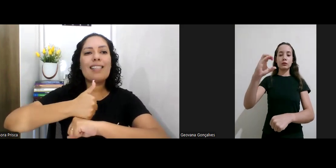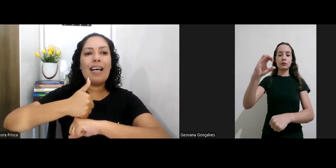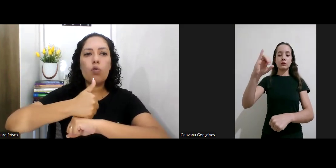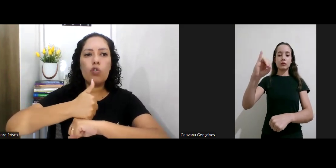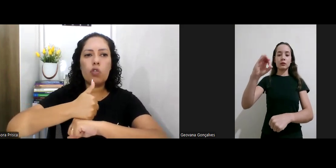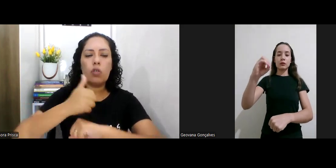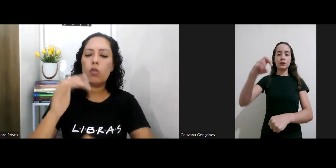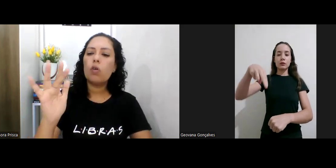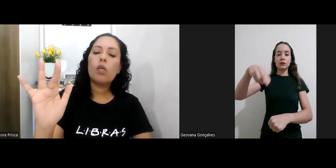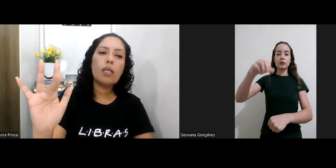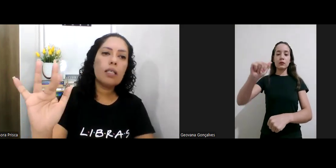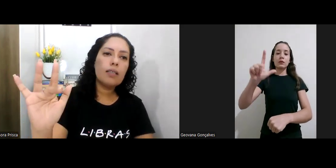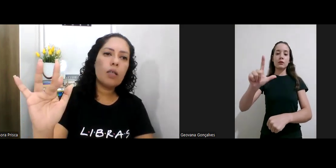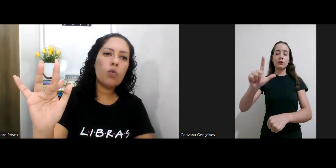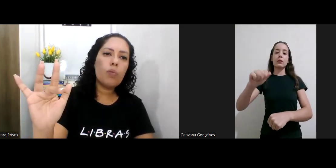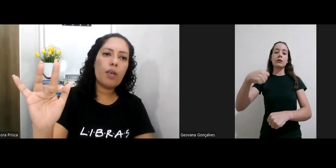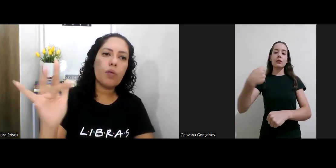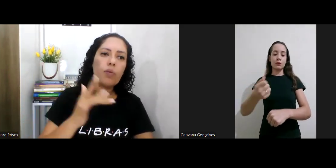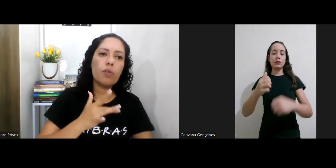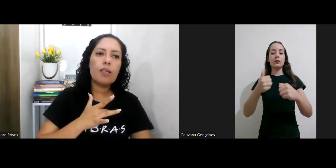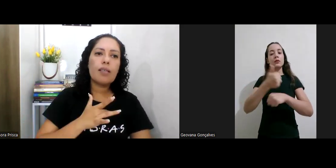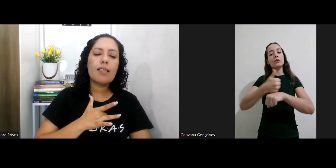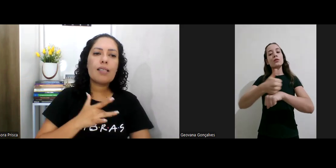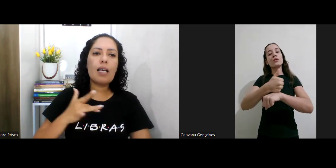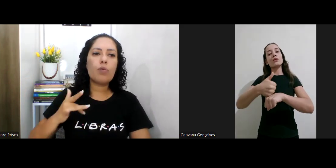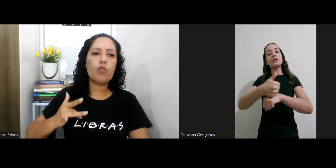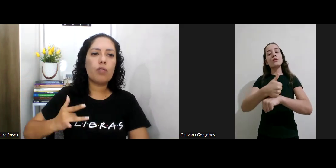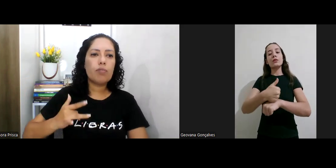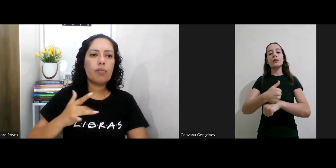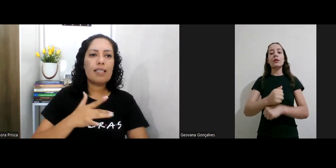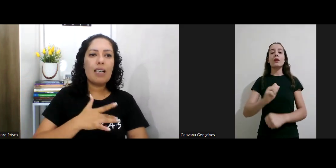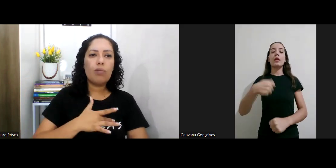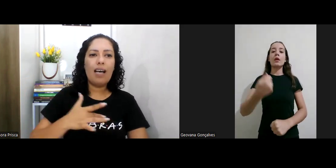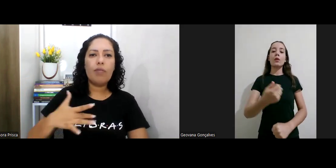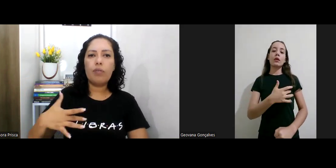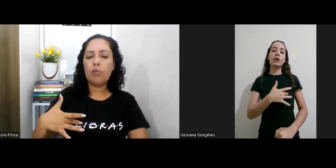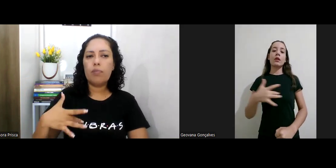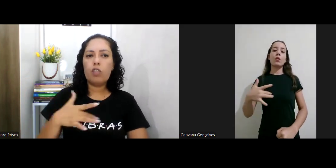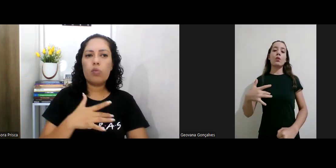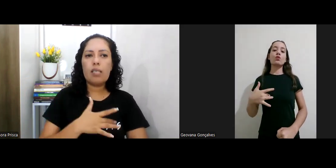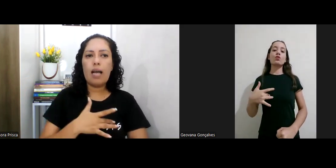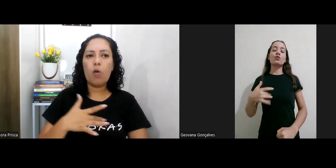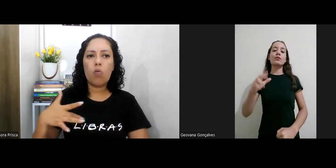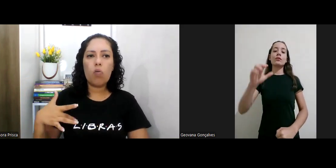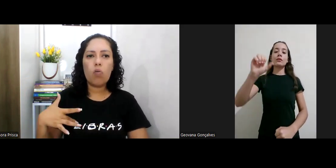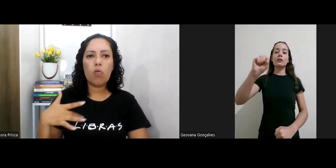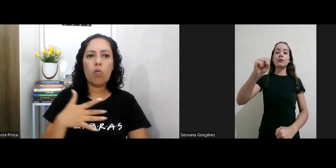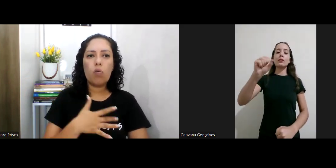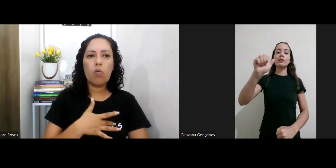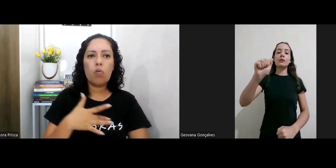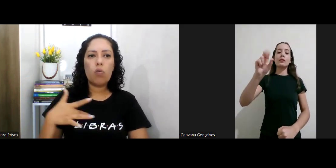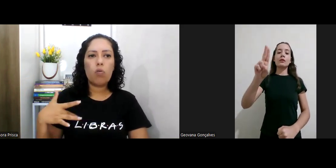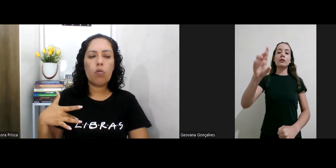da saúde. Dedo do meio, saúde. Saudável, mesmo sinal.